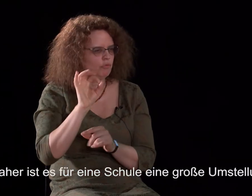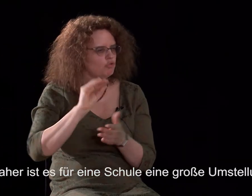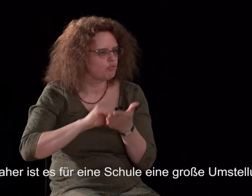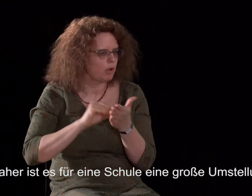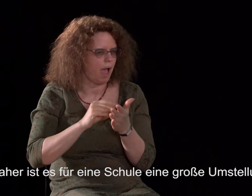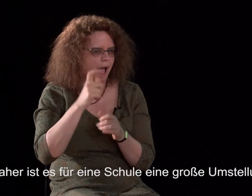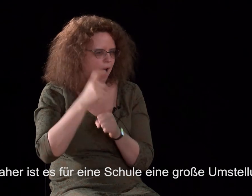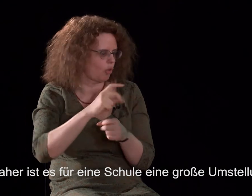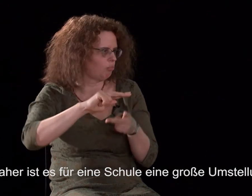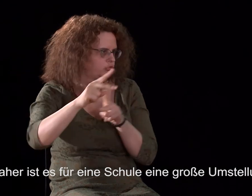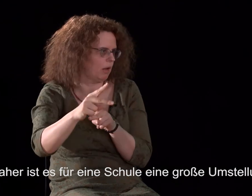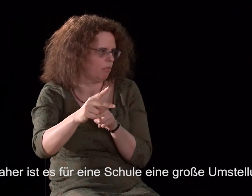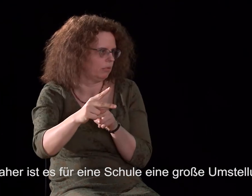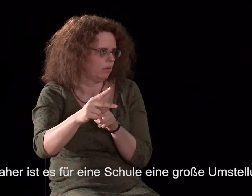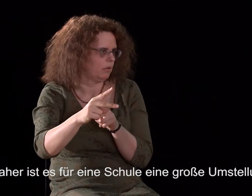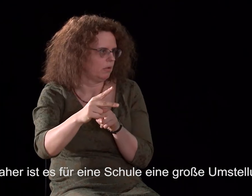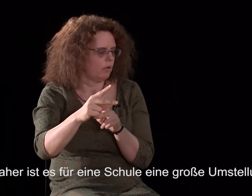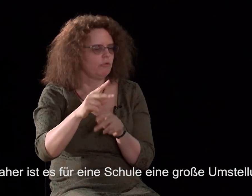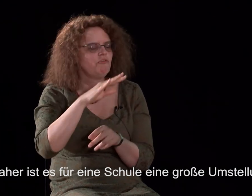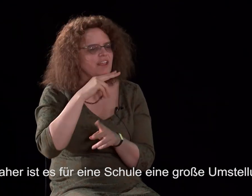Und deshalb für eine Schule ist es eine große Umstellung,